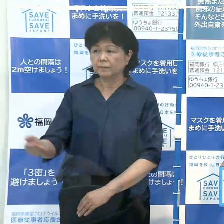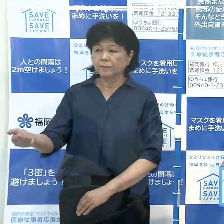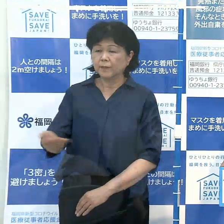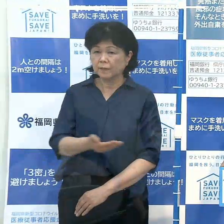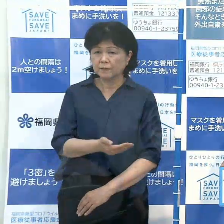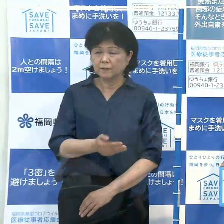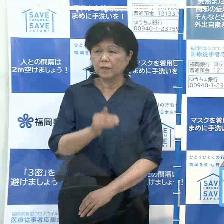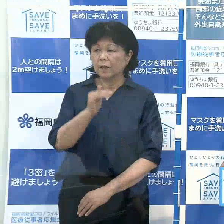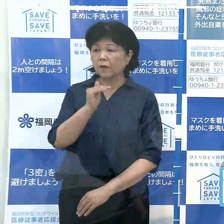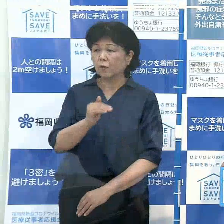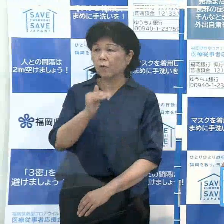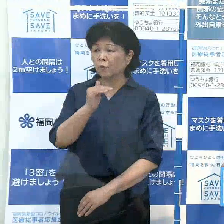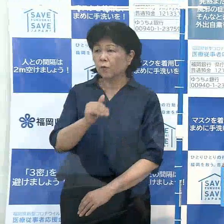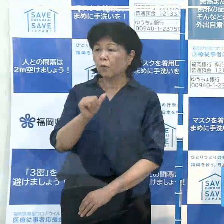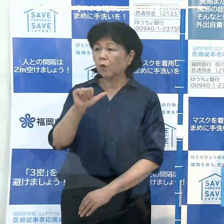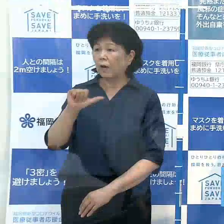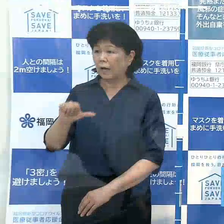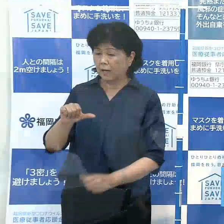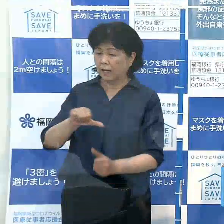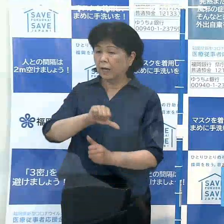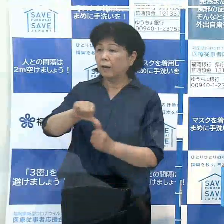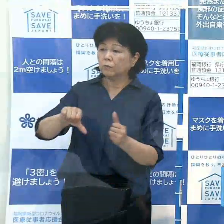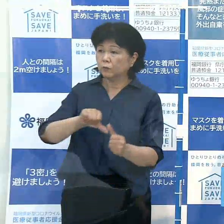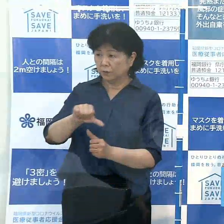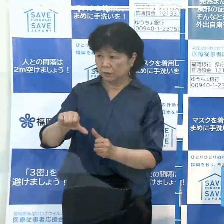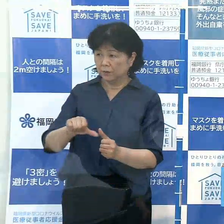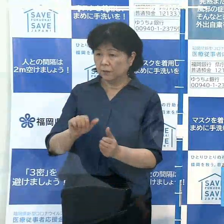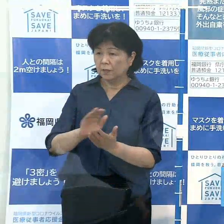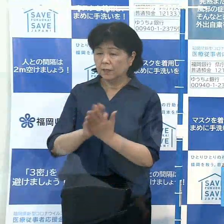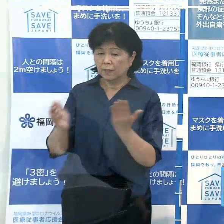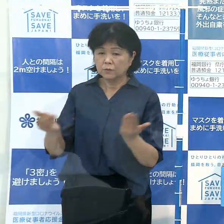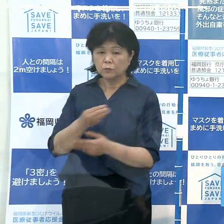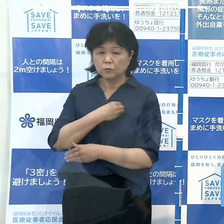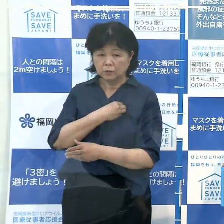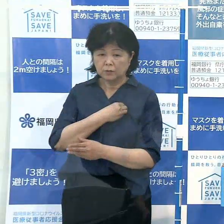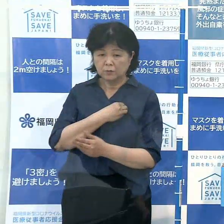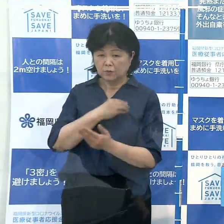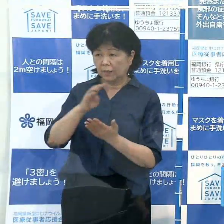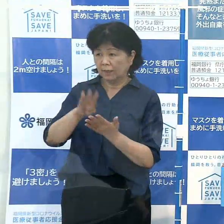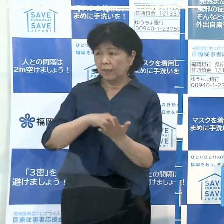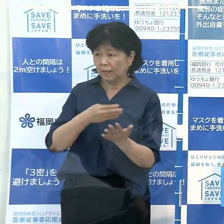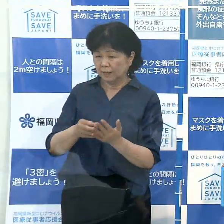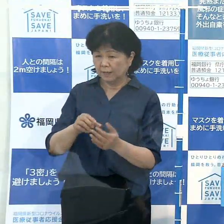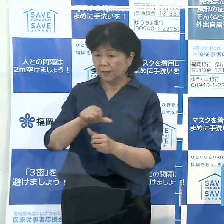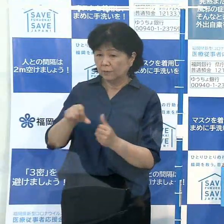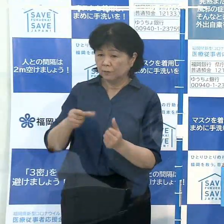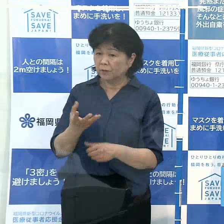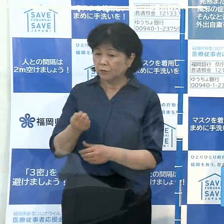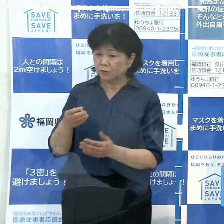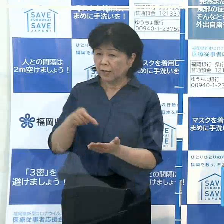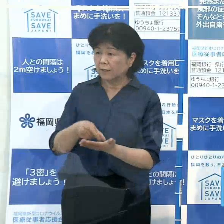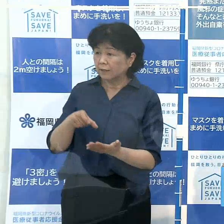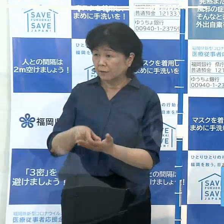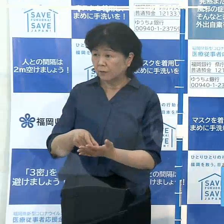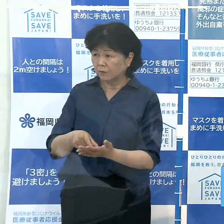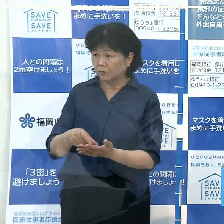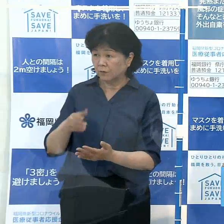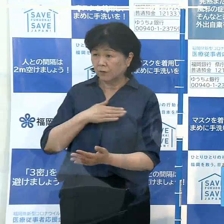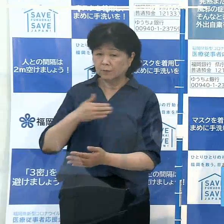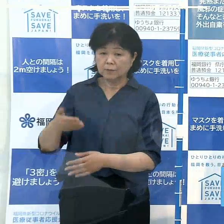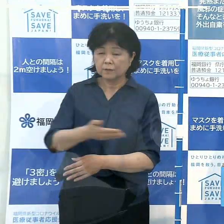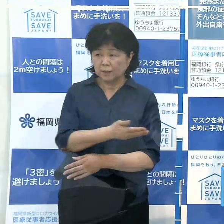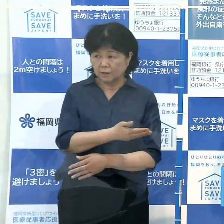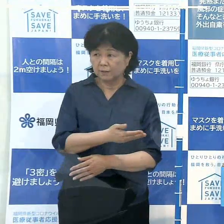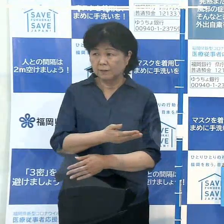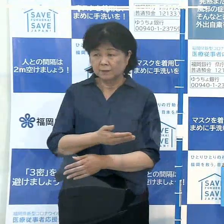ここは何でしょうか、はい、検索機能がどれぐらい入れてるとかというデータ も。いや、そのデータはまだ調べてないんだけど、簡単に登